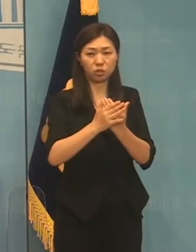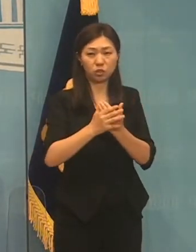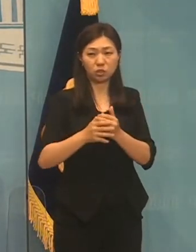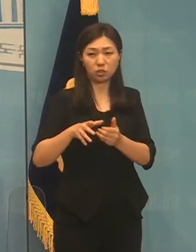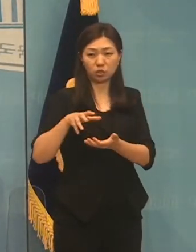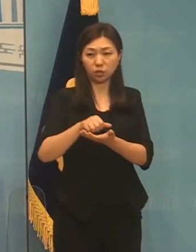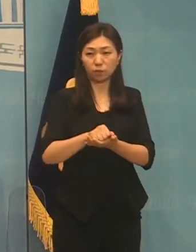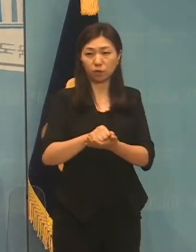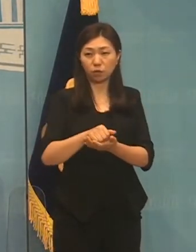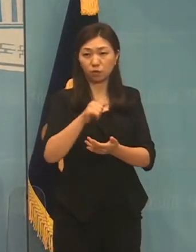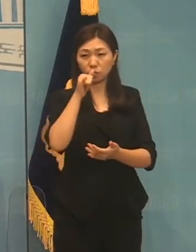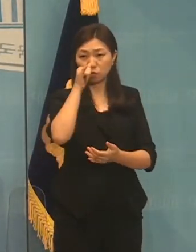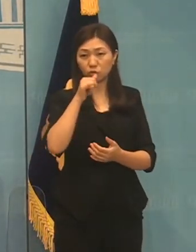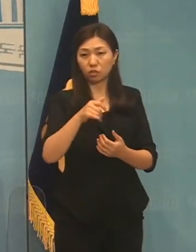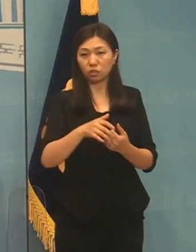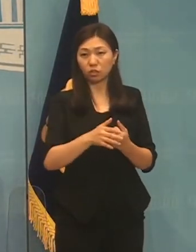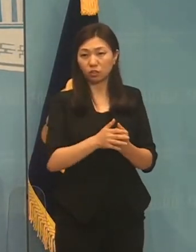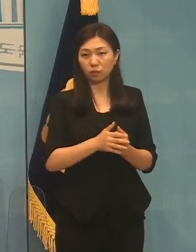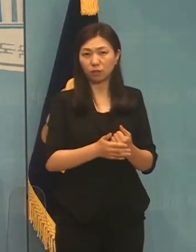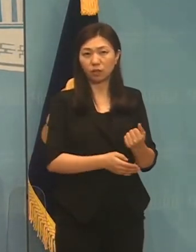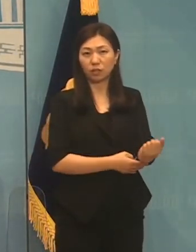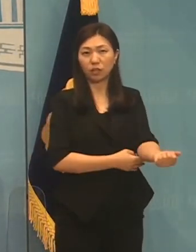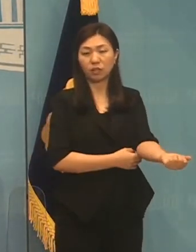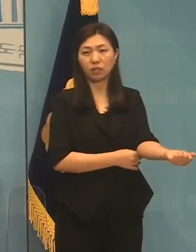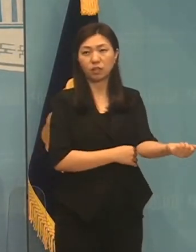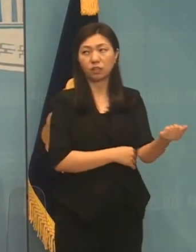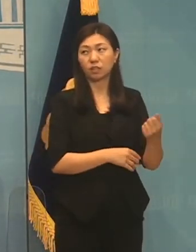즉 아무 구원하지 못한 채